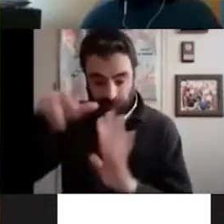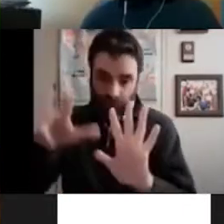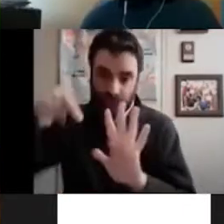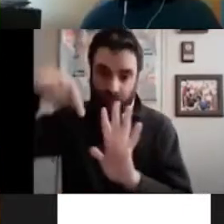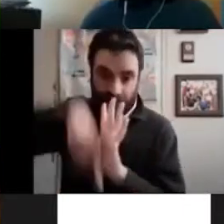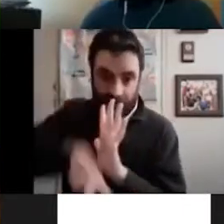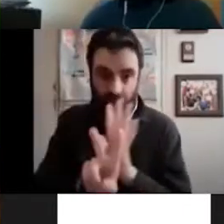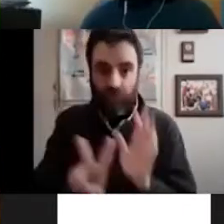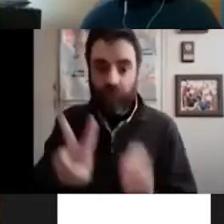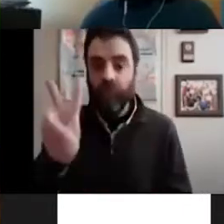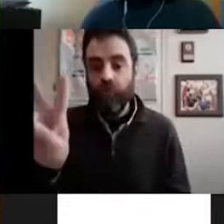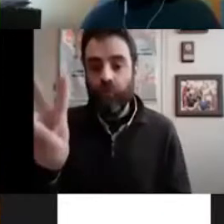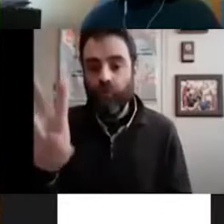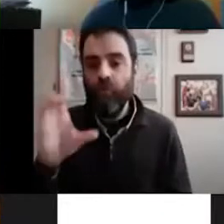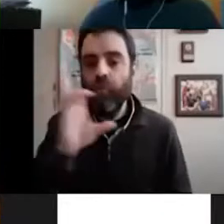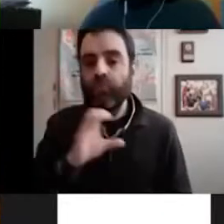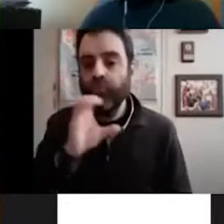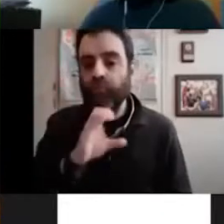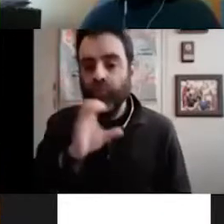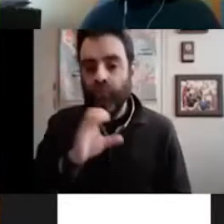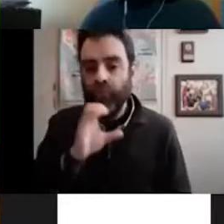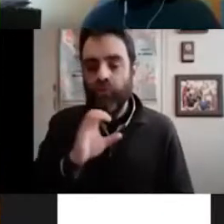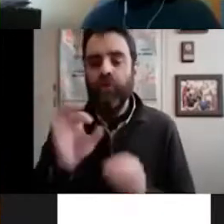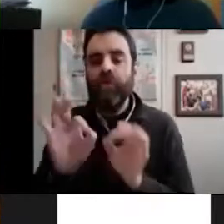Pero al interior de estos 8 cursos,